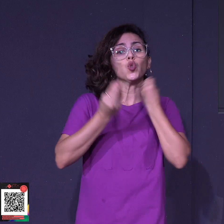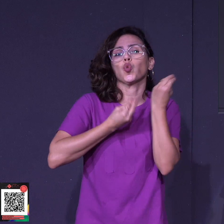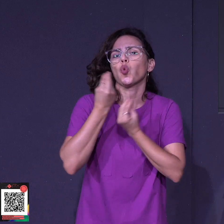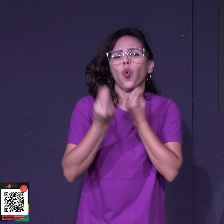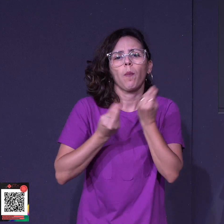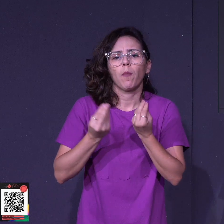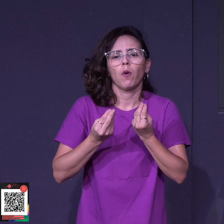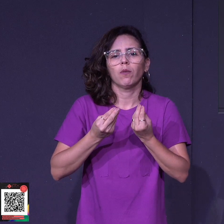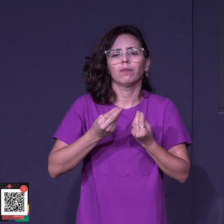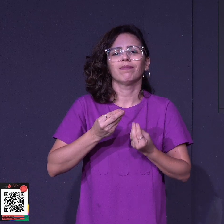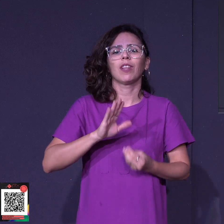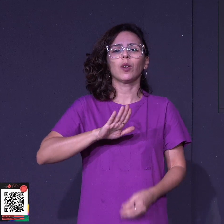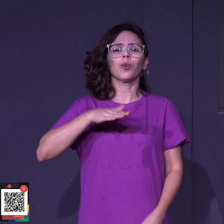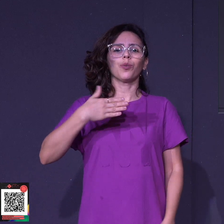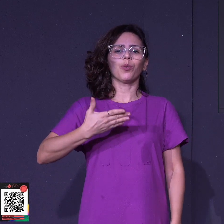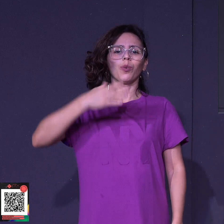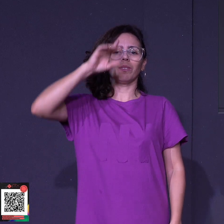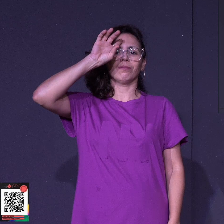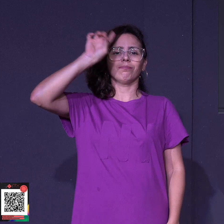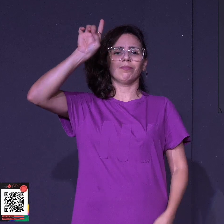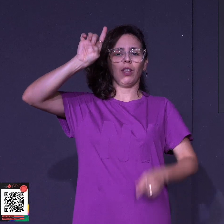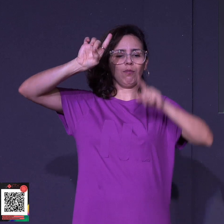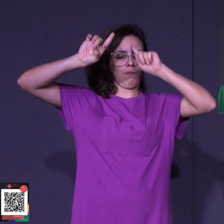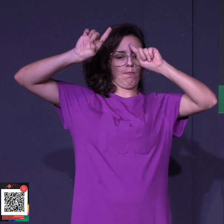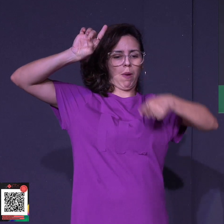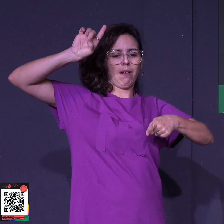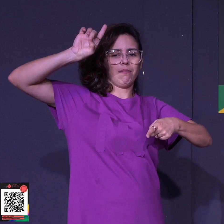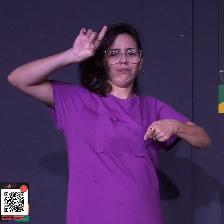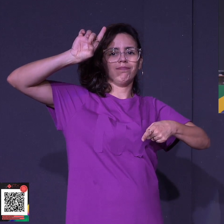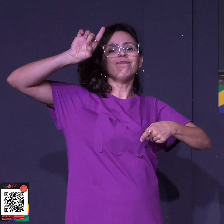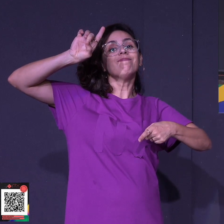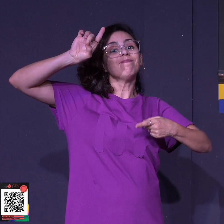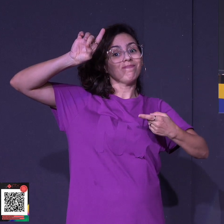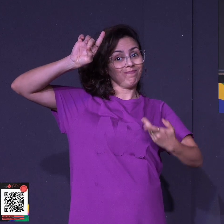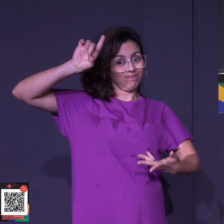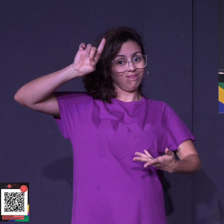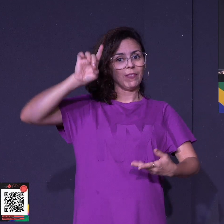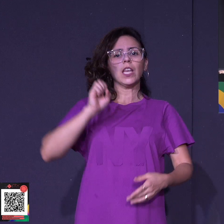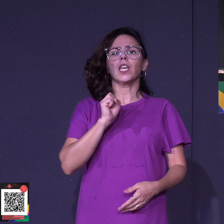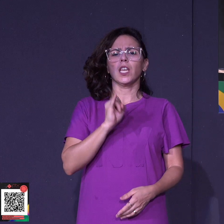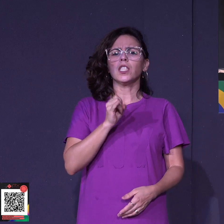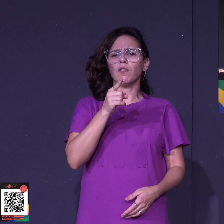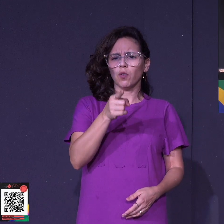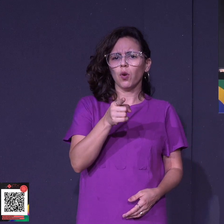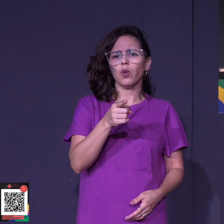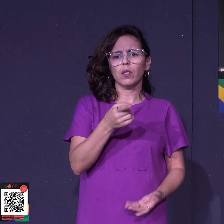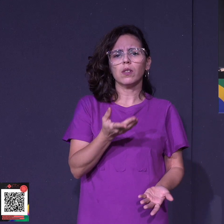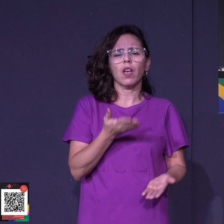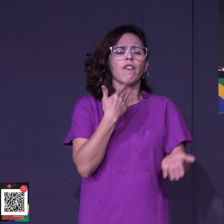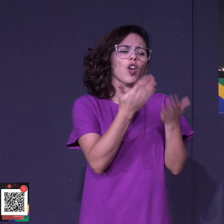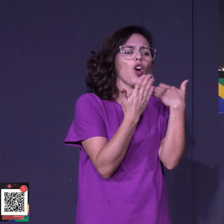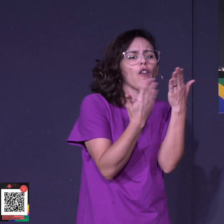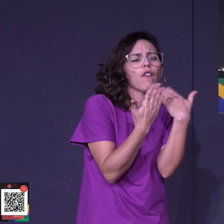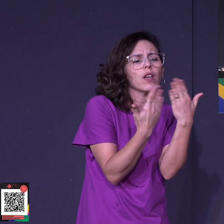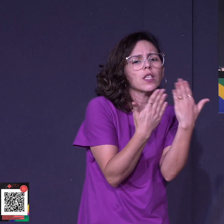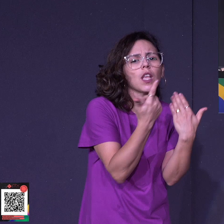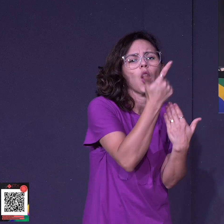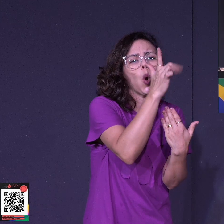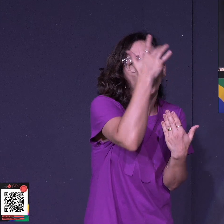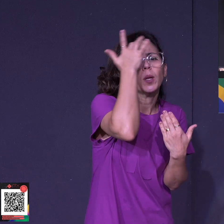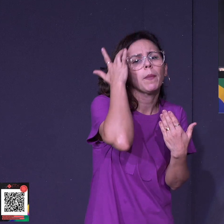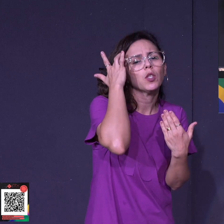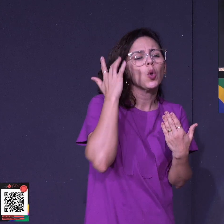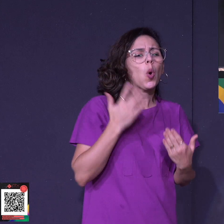dele. Se você conta uma injustiça que você passou para alguém, ele é ser humano, ele vai se indignar com